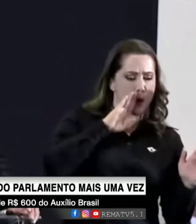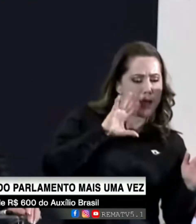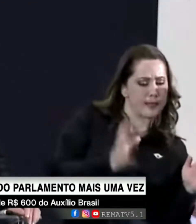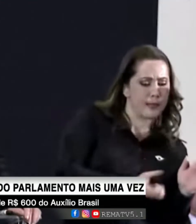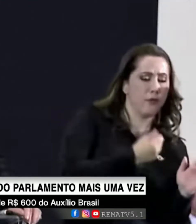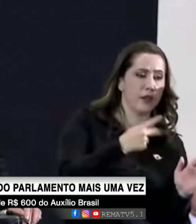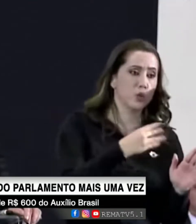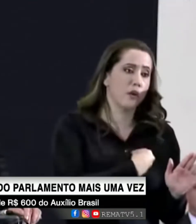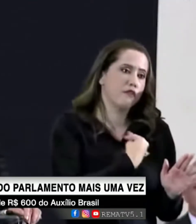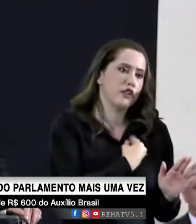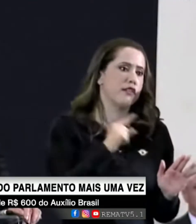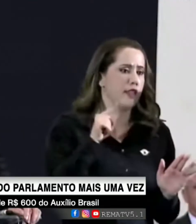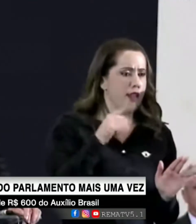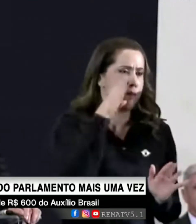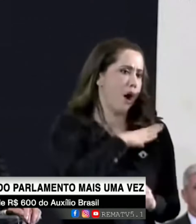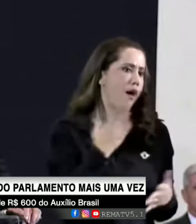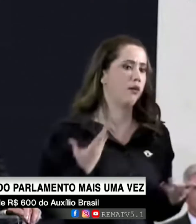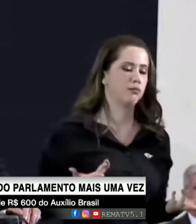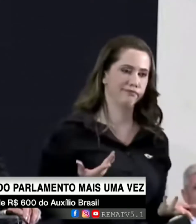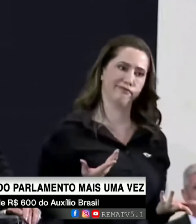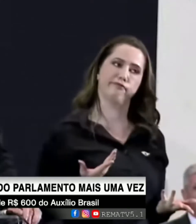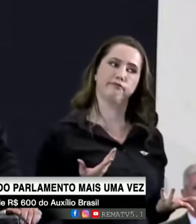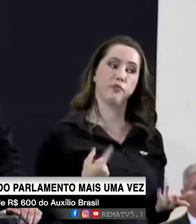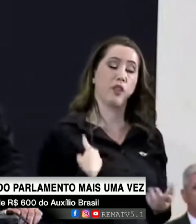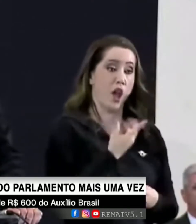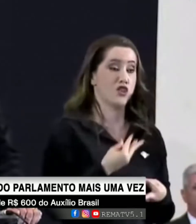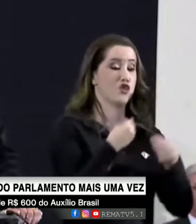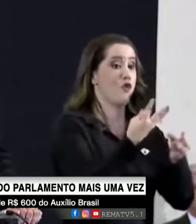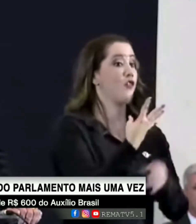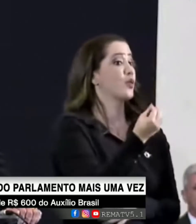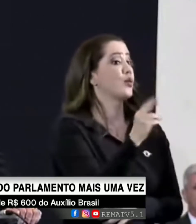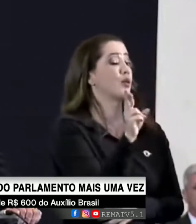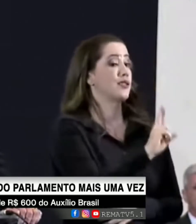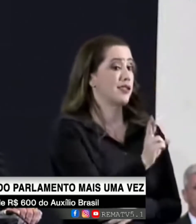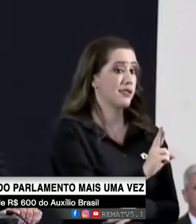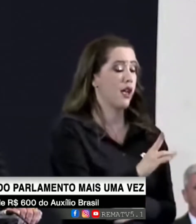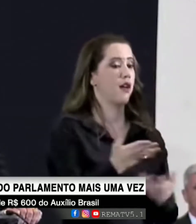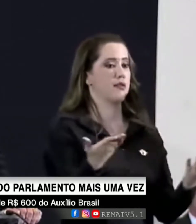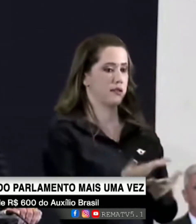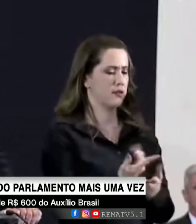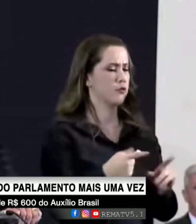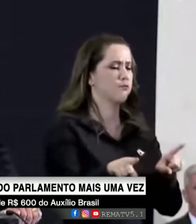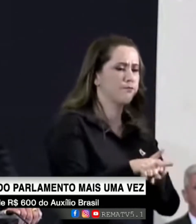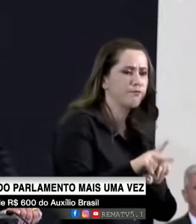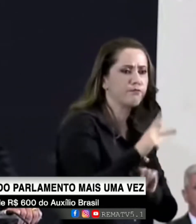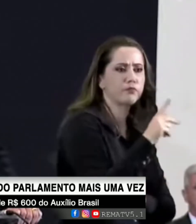os R$ 400 e depois, agora também, numa PEC